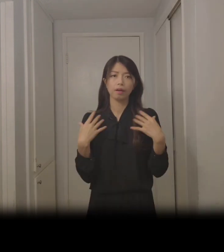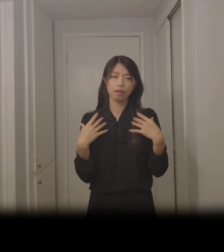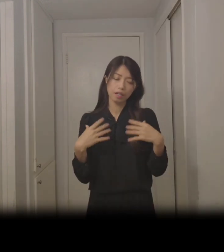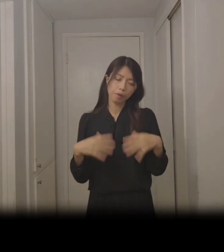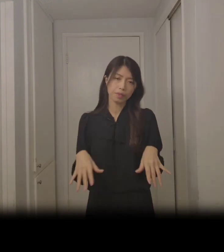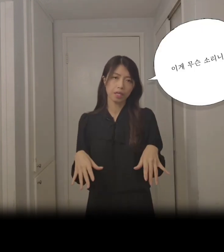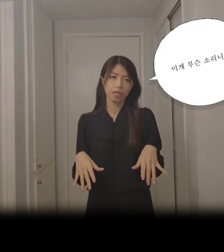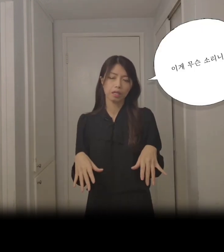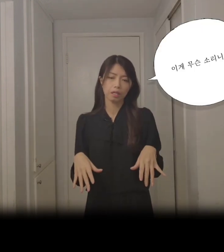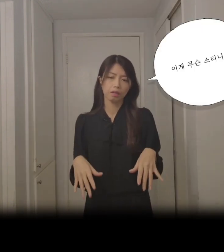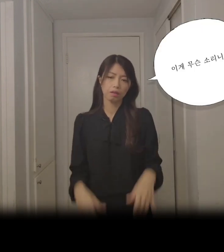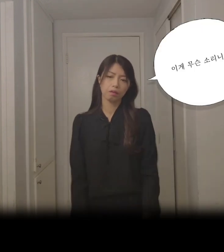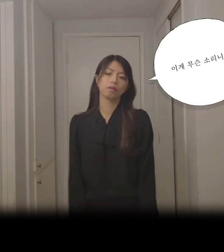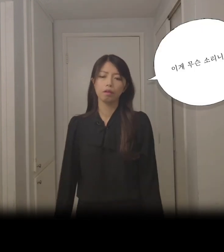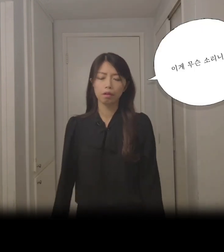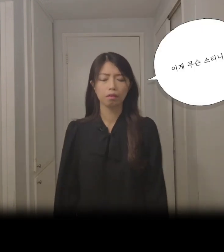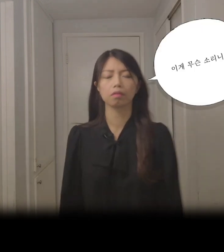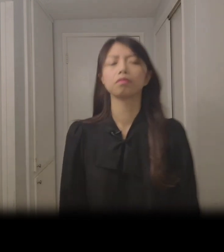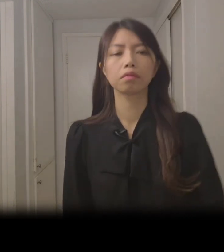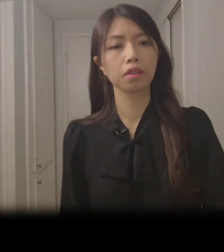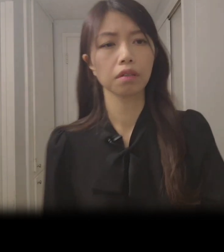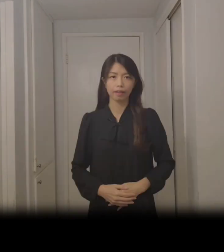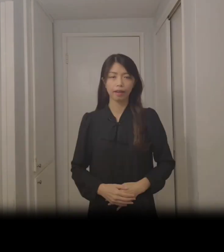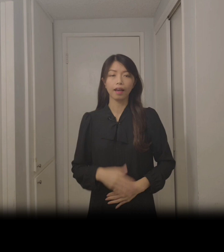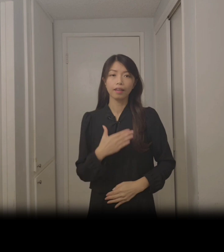들어주시면 돼요. 힘없이.